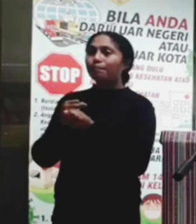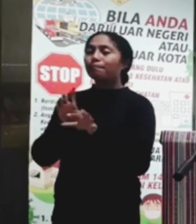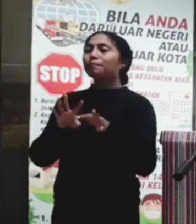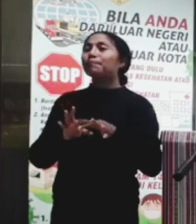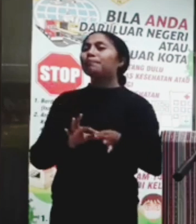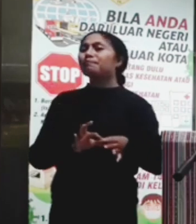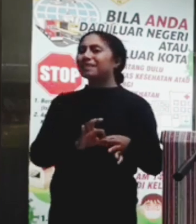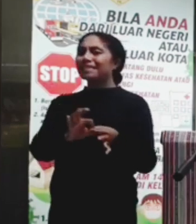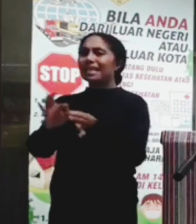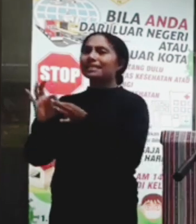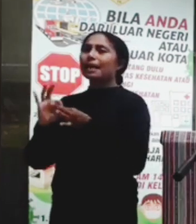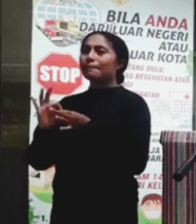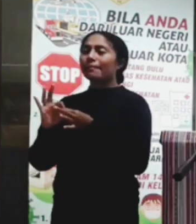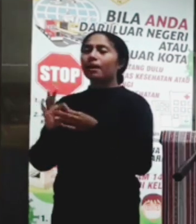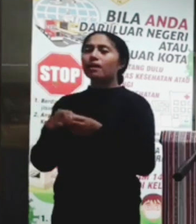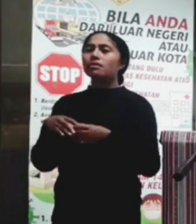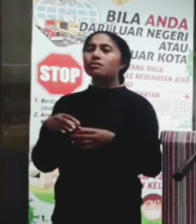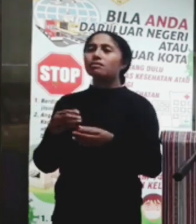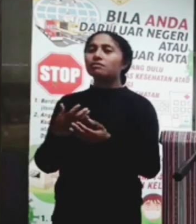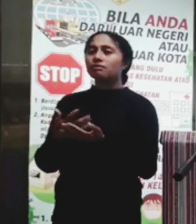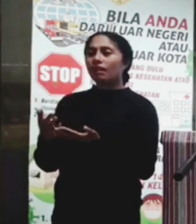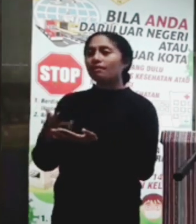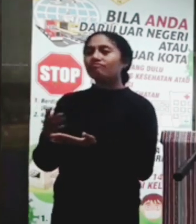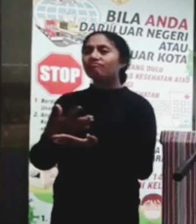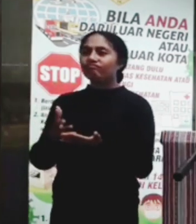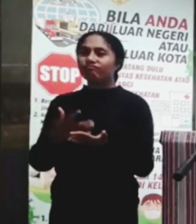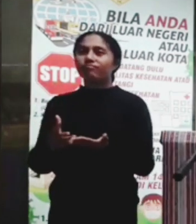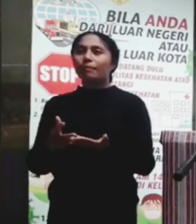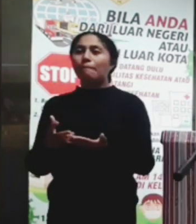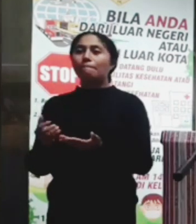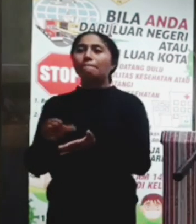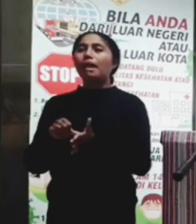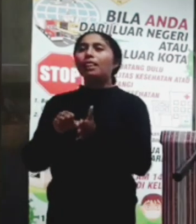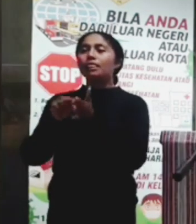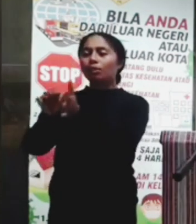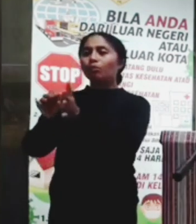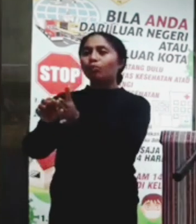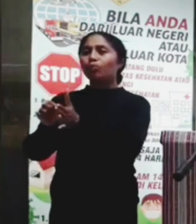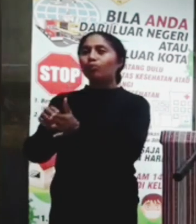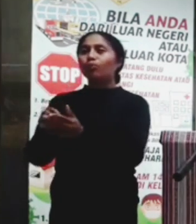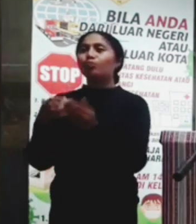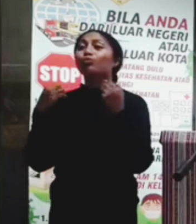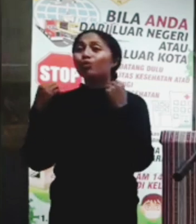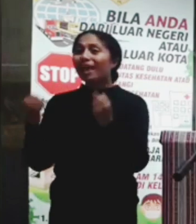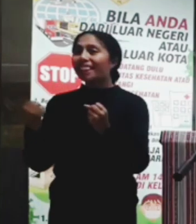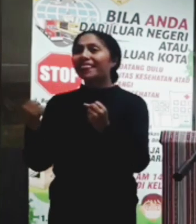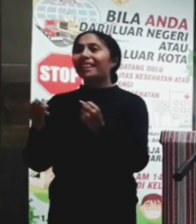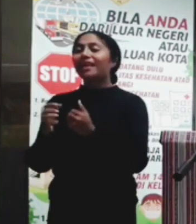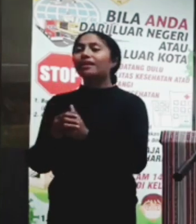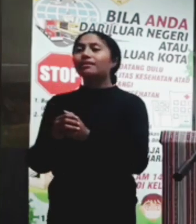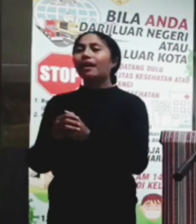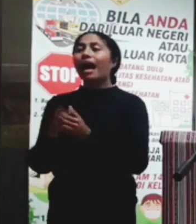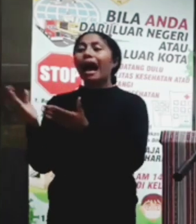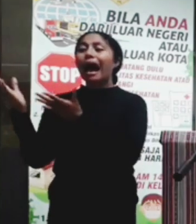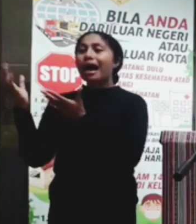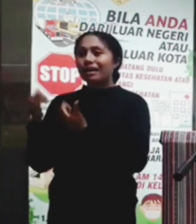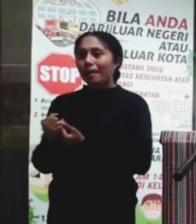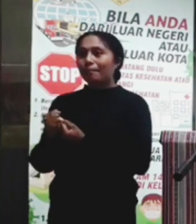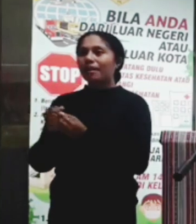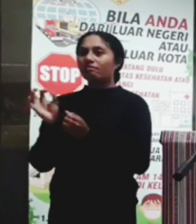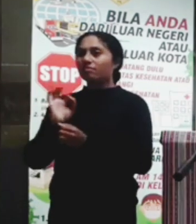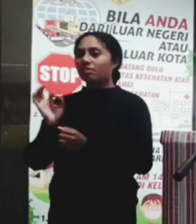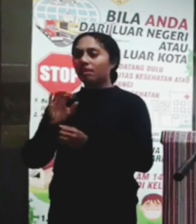tangan bekerjasama saling solid ya saling membantu saling memberi kekuatan memberi harapkan